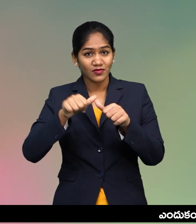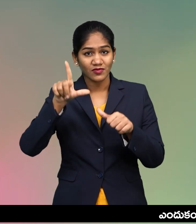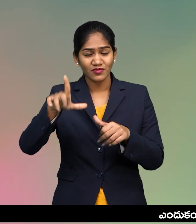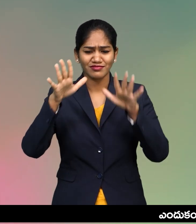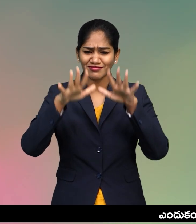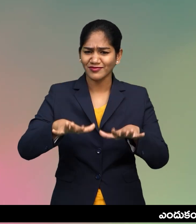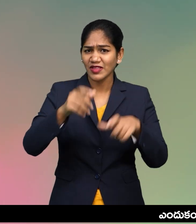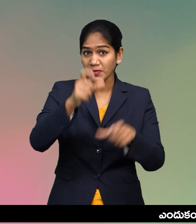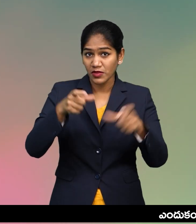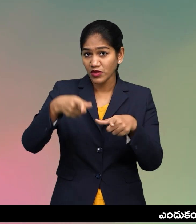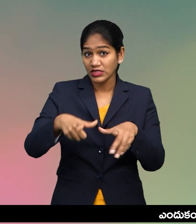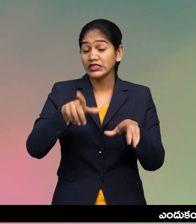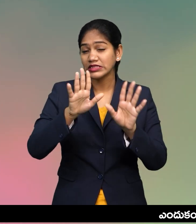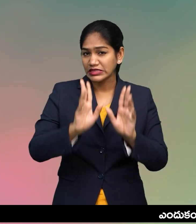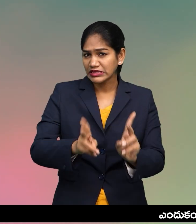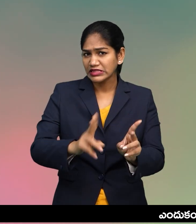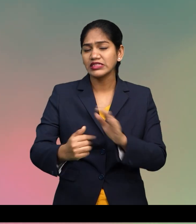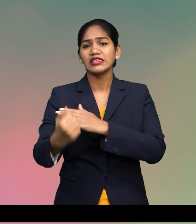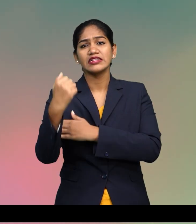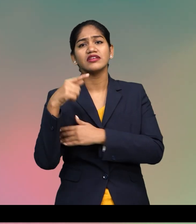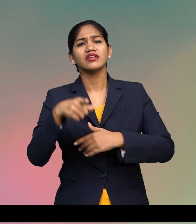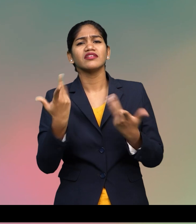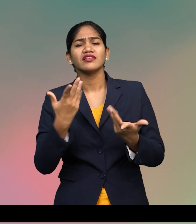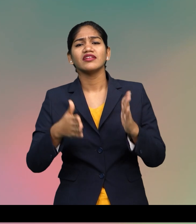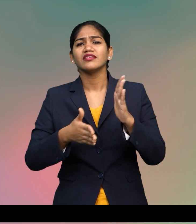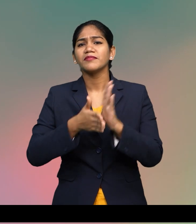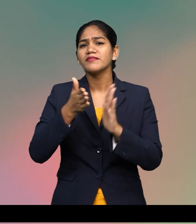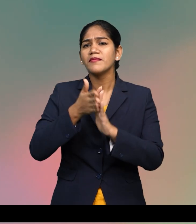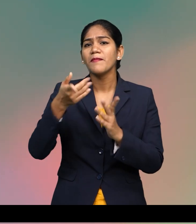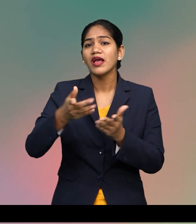ఎందుకంటే వారు అక్కడ ఓడరేవులు నిర్మించగలరు.